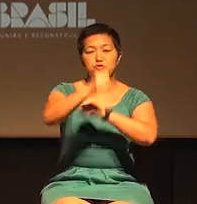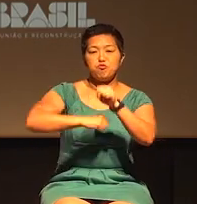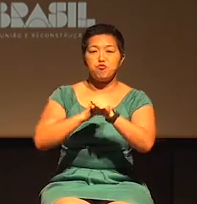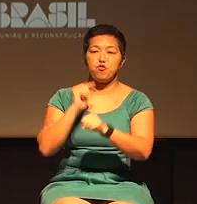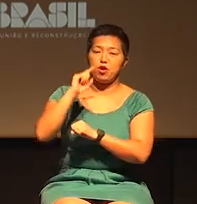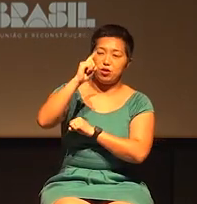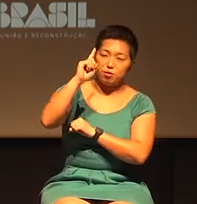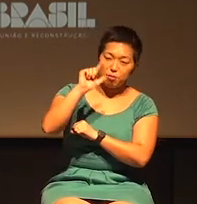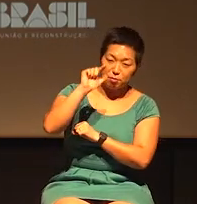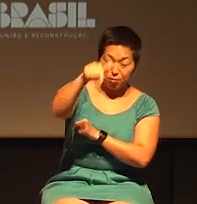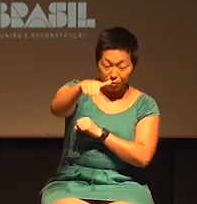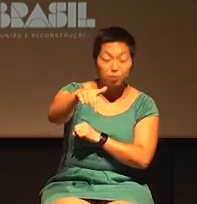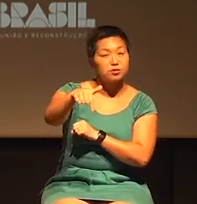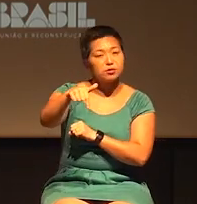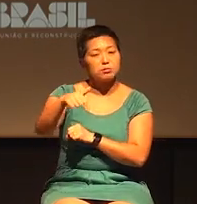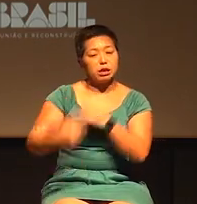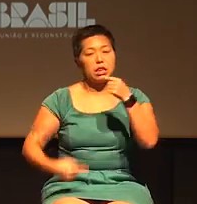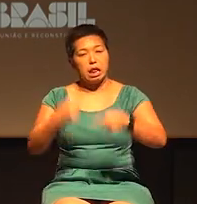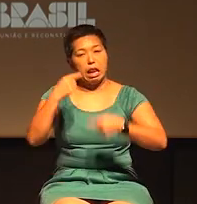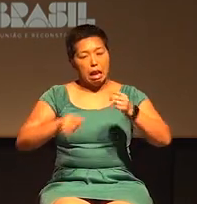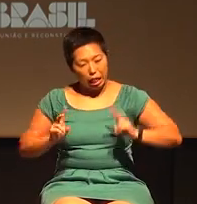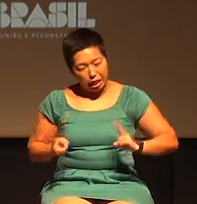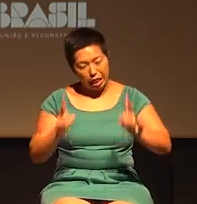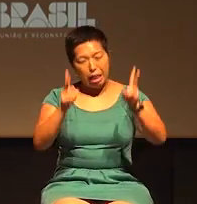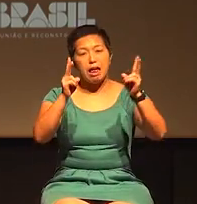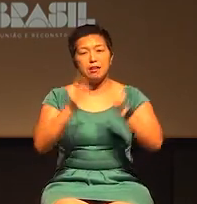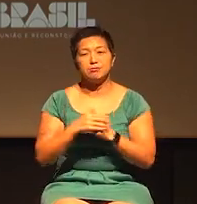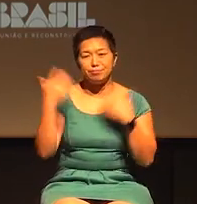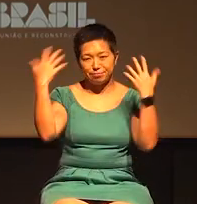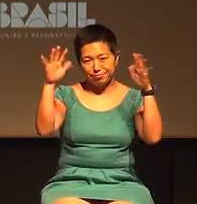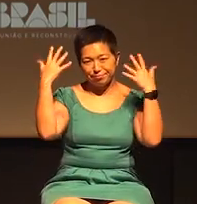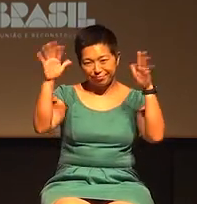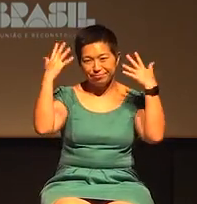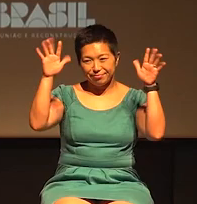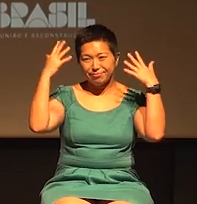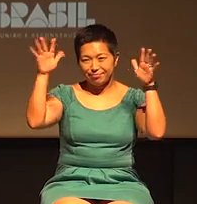para um grande debate de continuidade né gente vamos